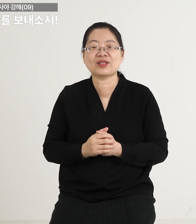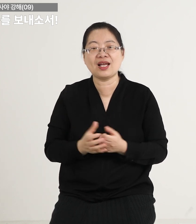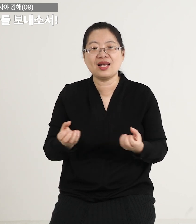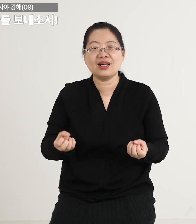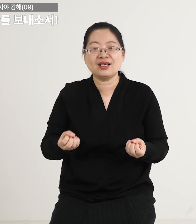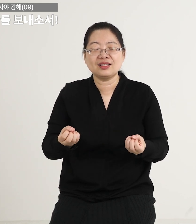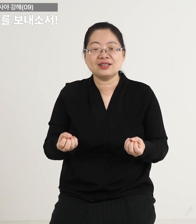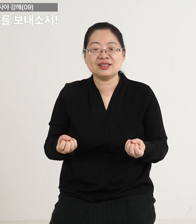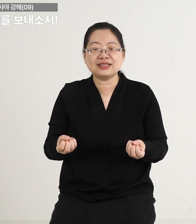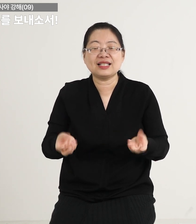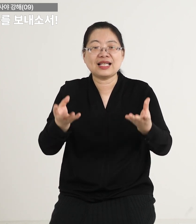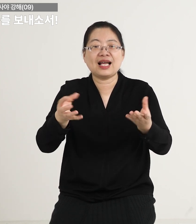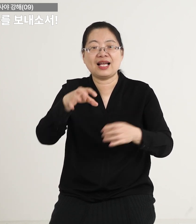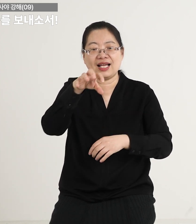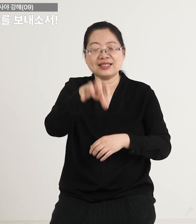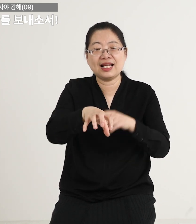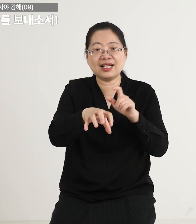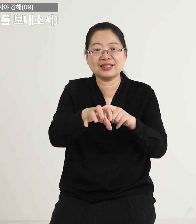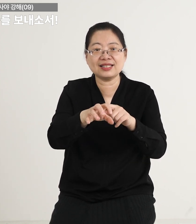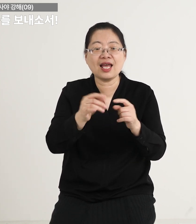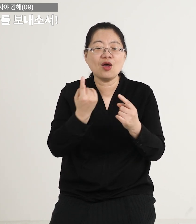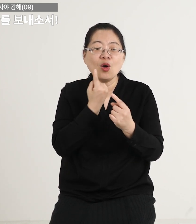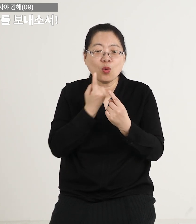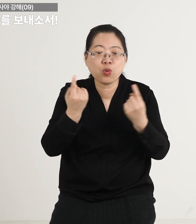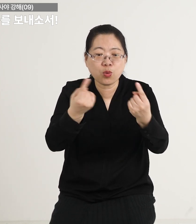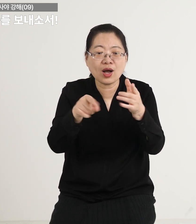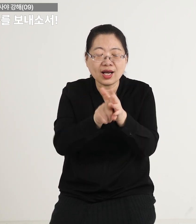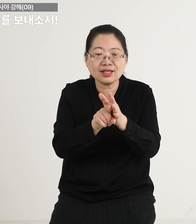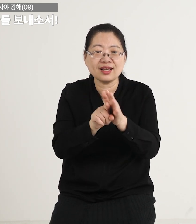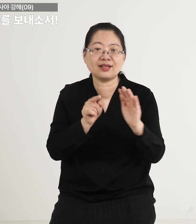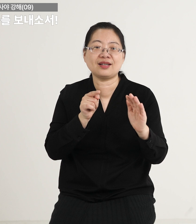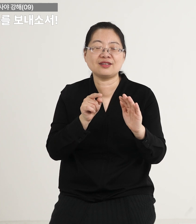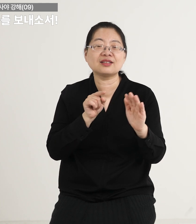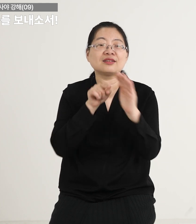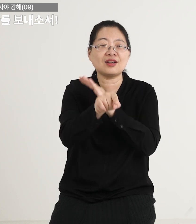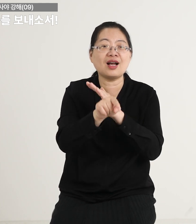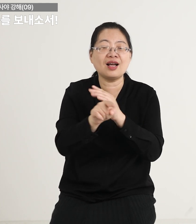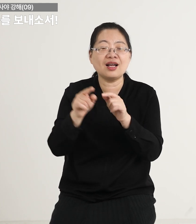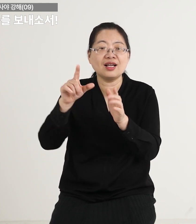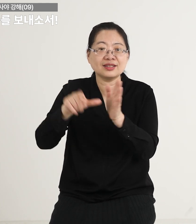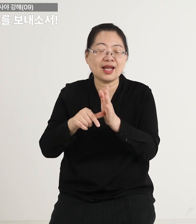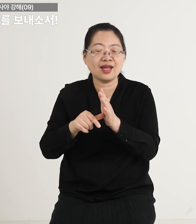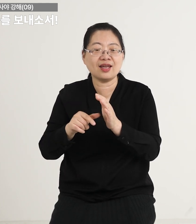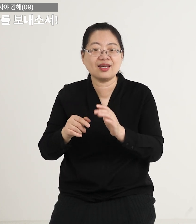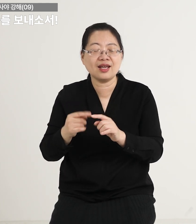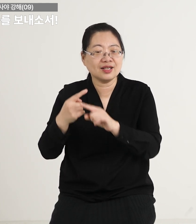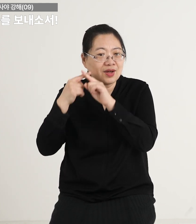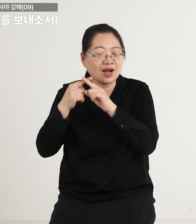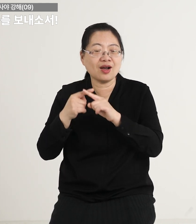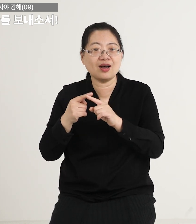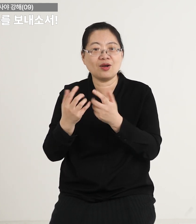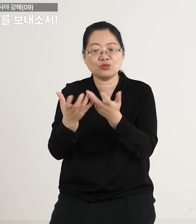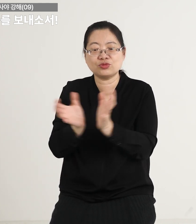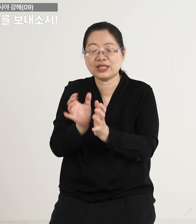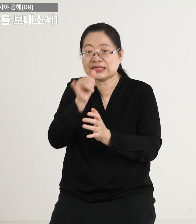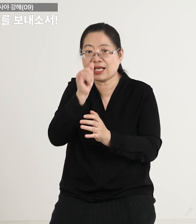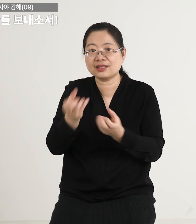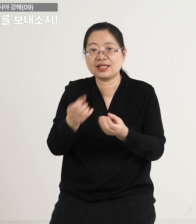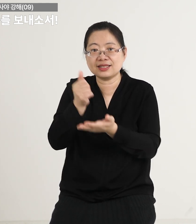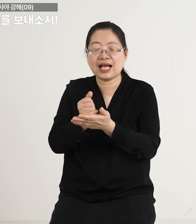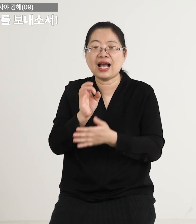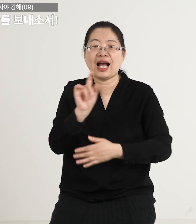향단에 분향하려 지가 들어갑니다. 이때 목숨 건 무리들이 생깁니다. 제사장